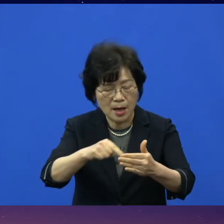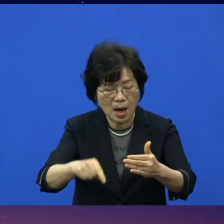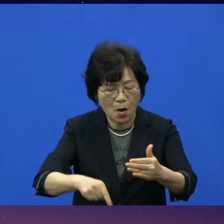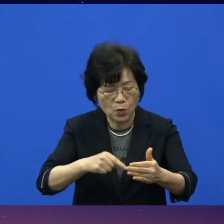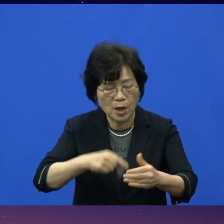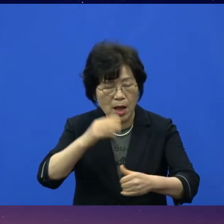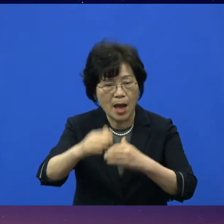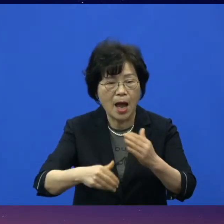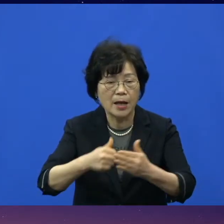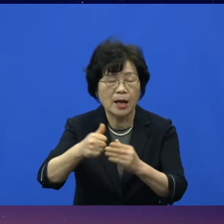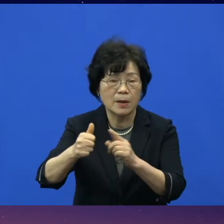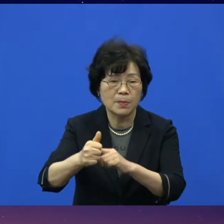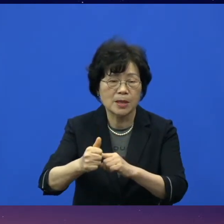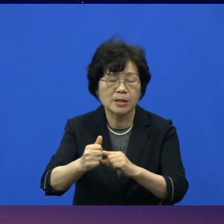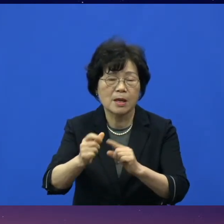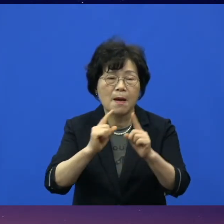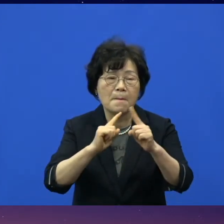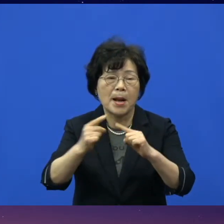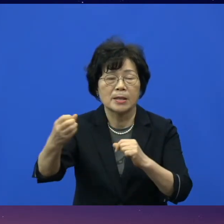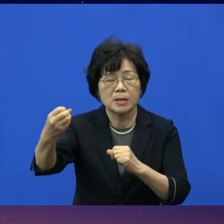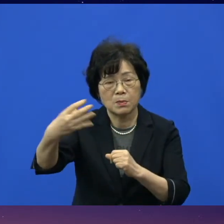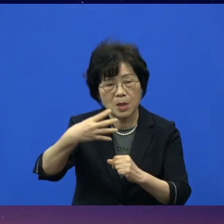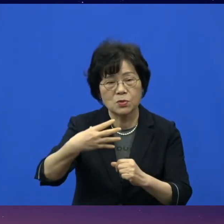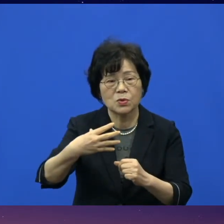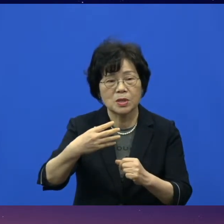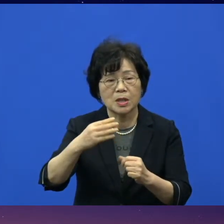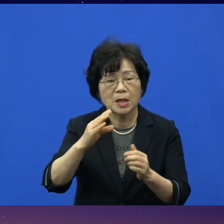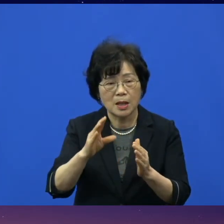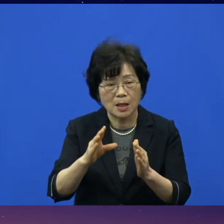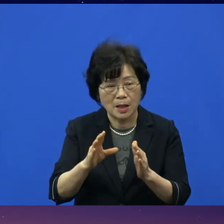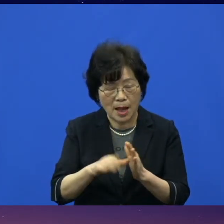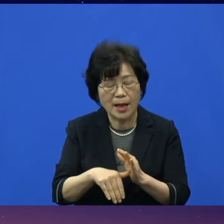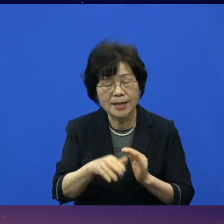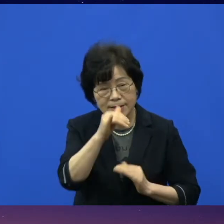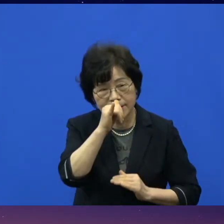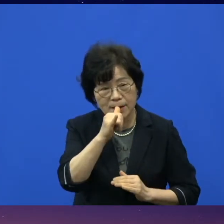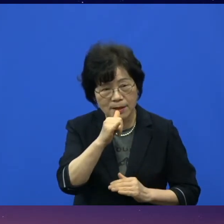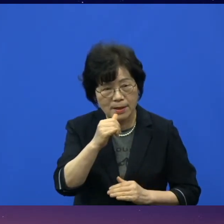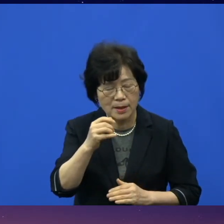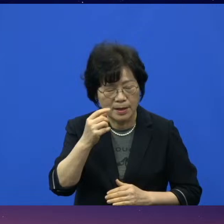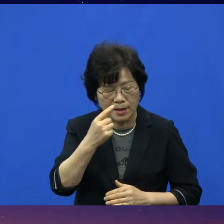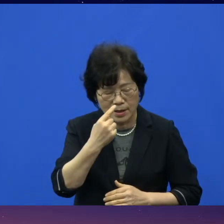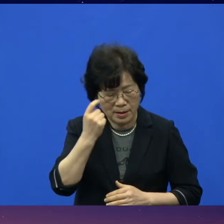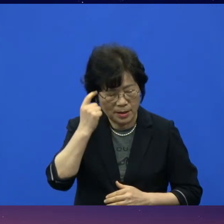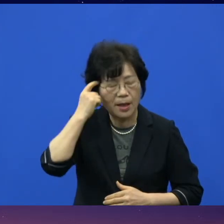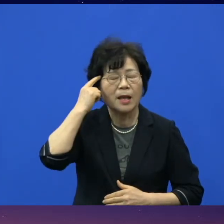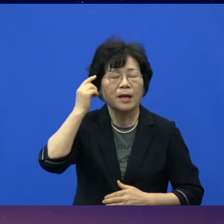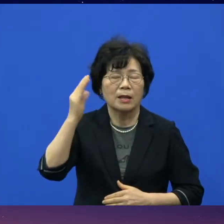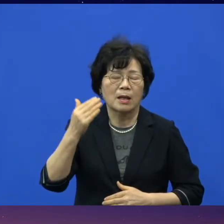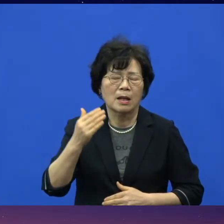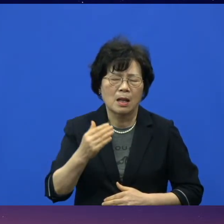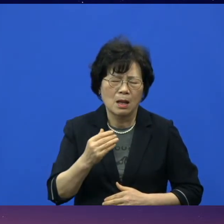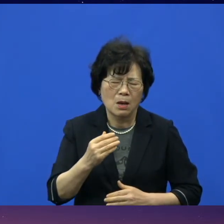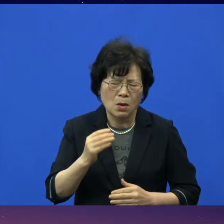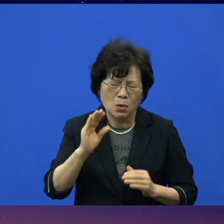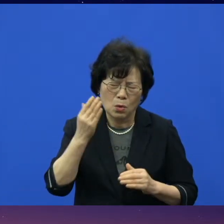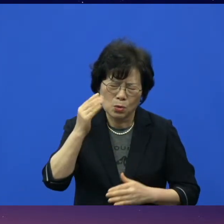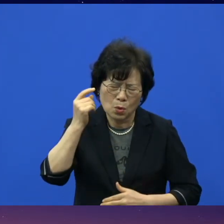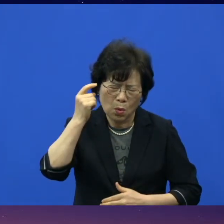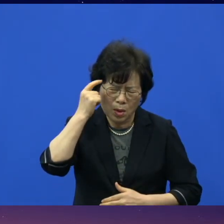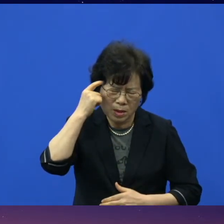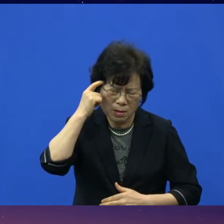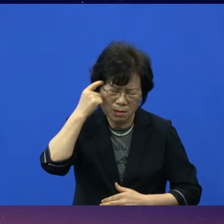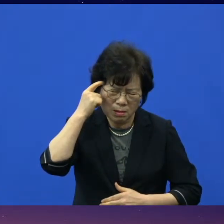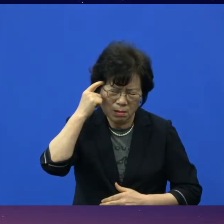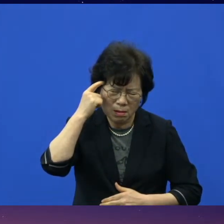하나님께서 우리에게 뭔가를 말씀하시는 거죠. 그걸 이제 캐치를 해야 돼요. 민감하게. 요즘 왜 이런 생각이 자꾸 들지? 하나님